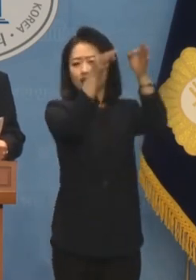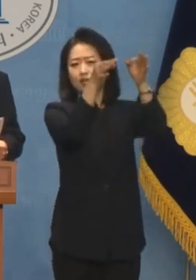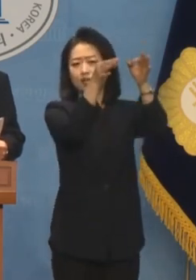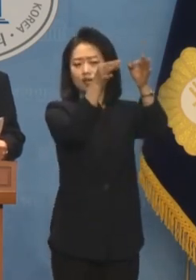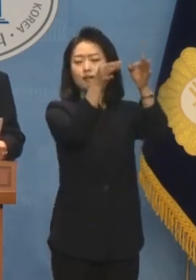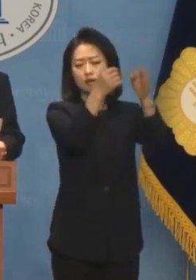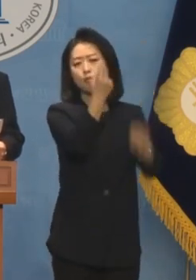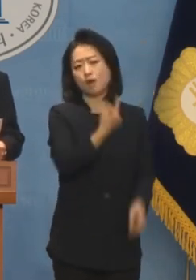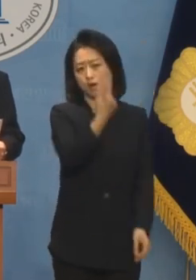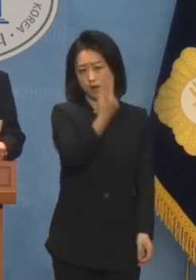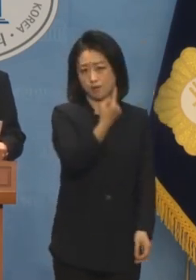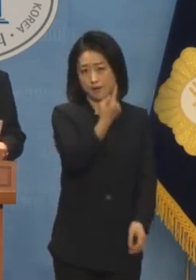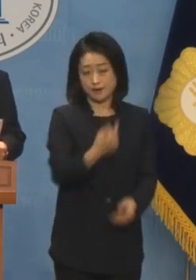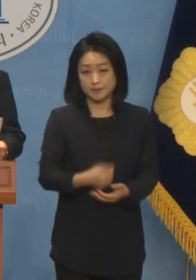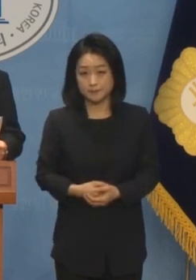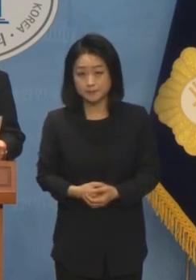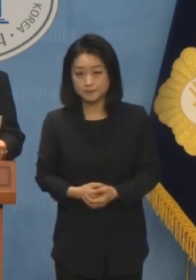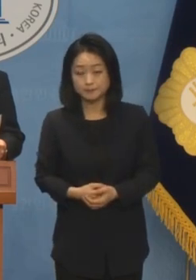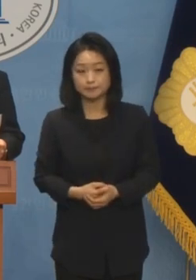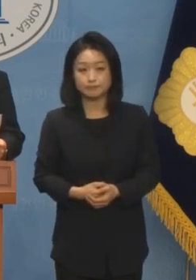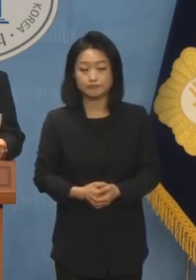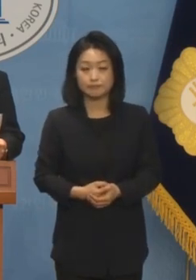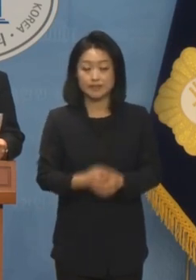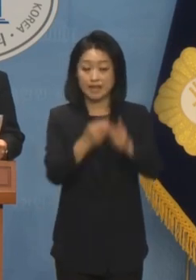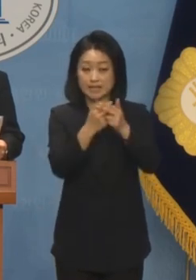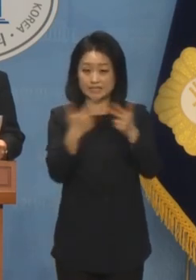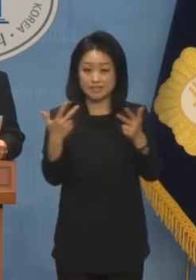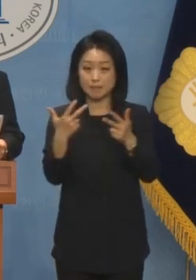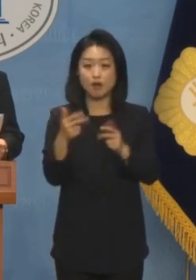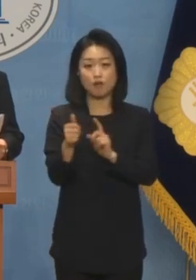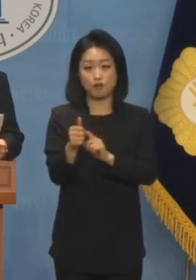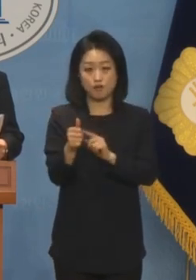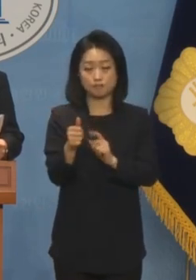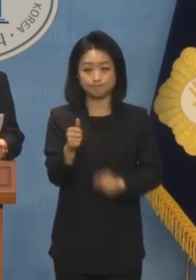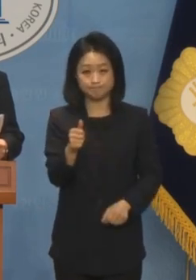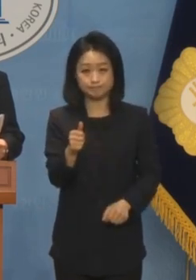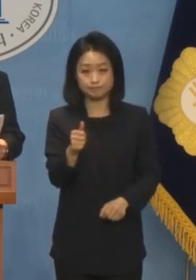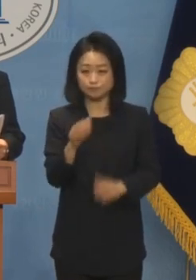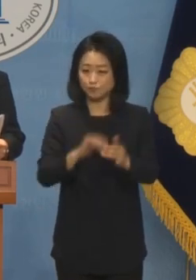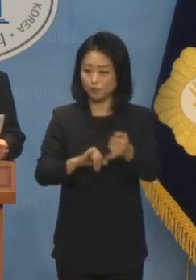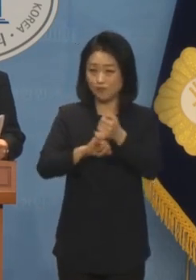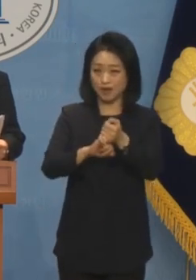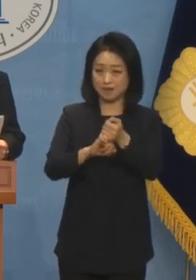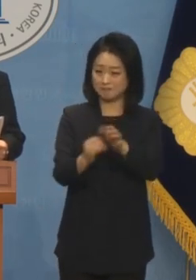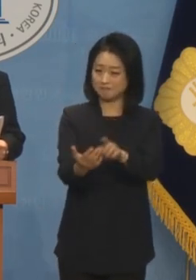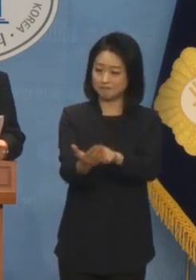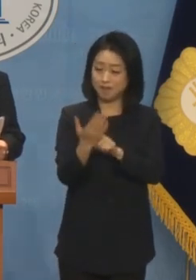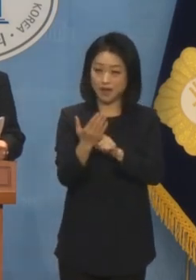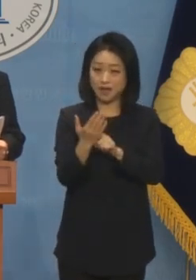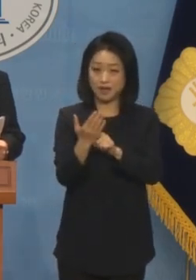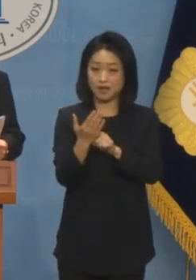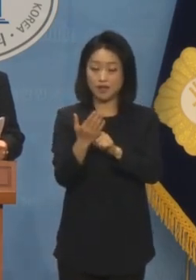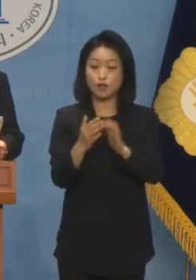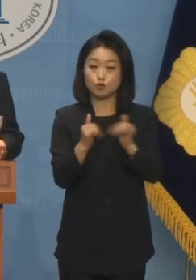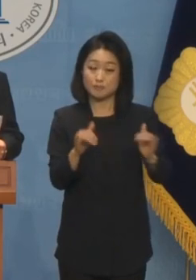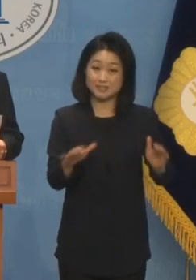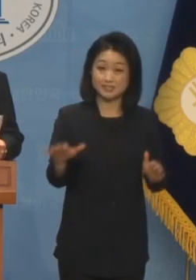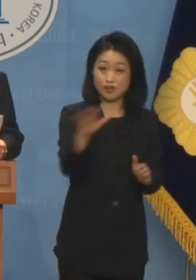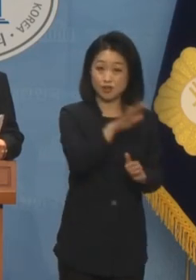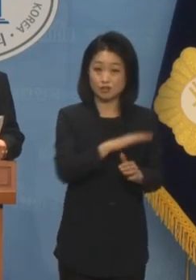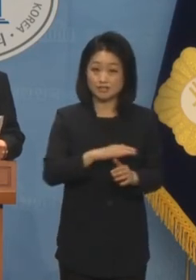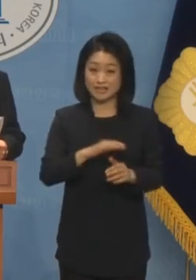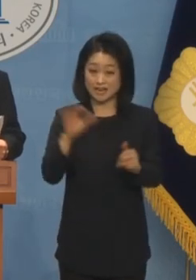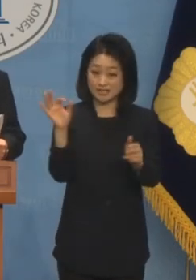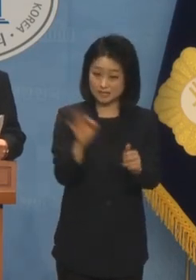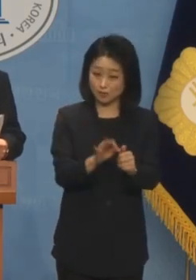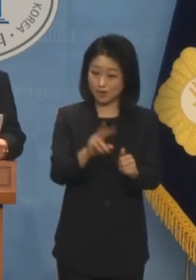되어 돌아올 것입니다. 이재명 민주당 대표가 총선 공약으로 내건 전 국민 25만